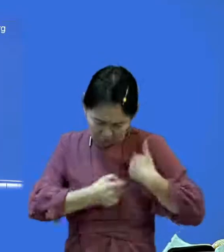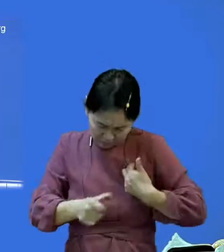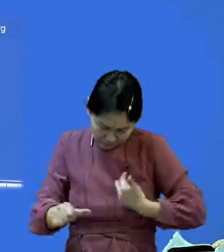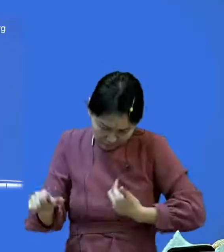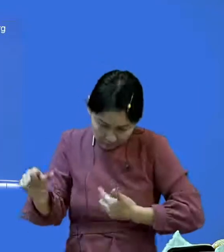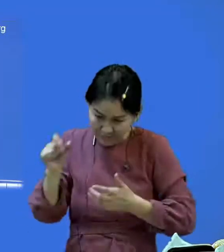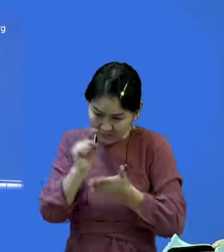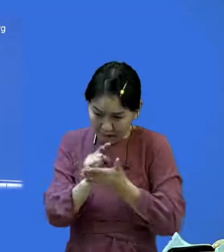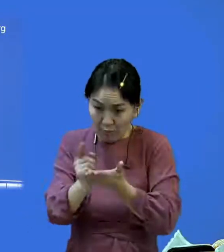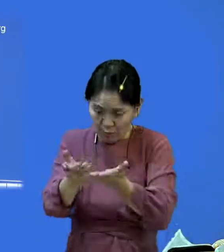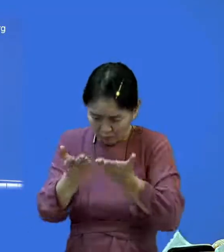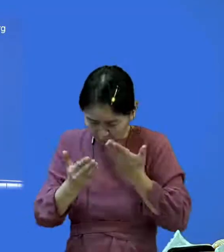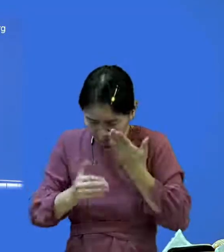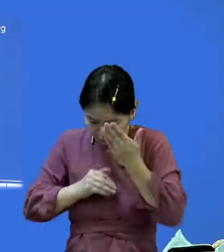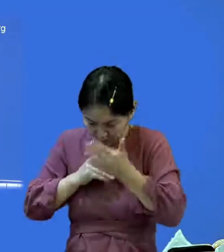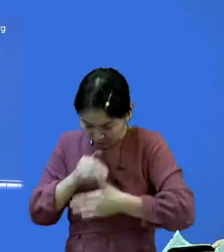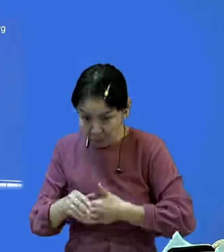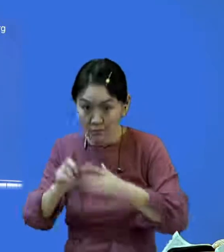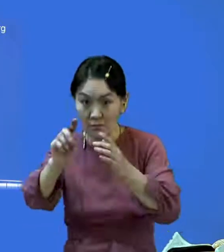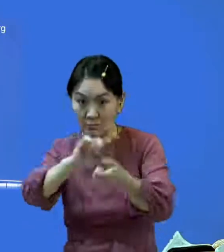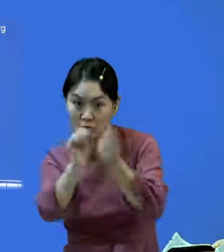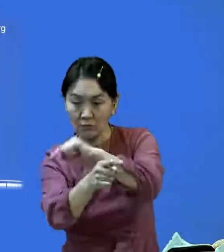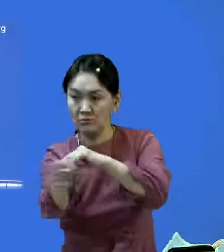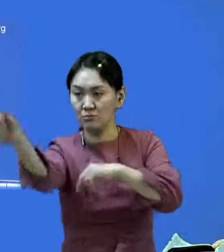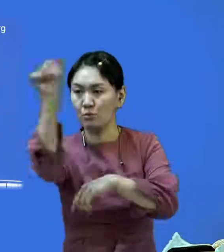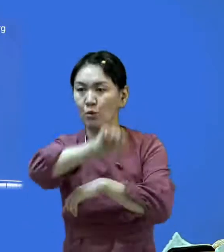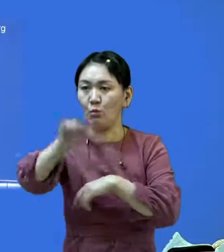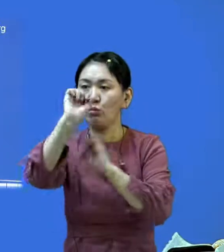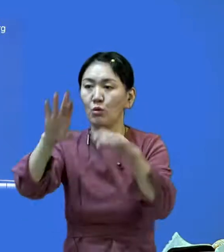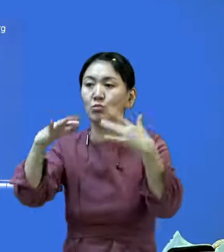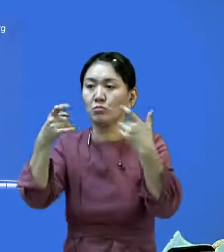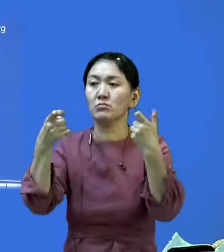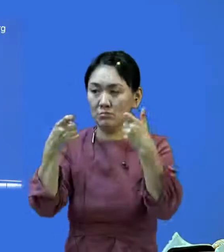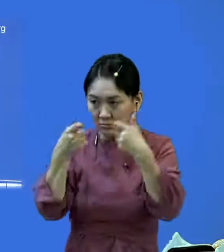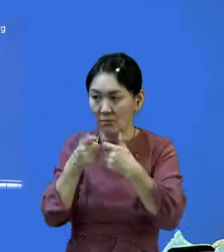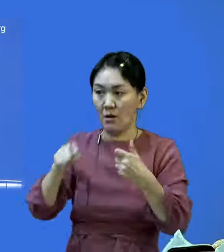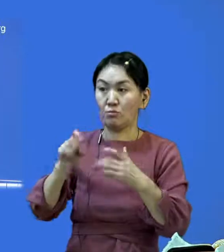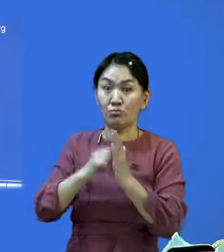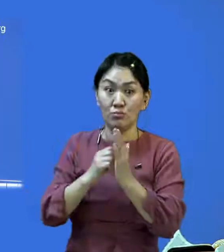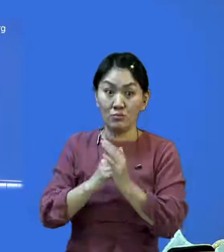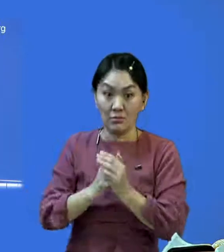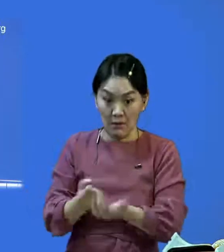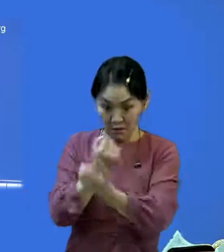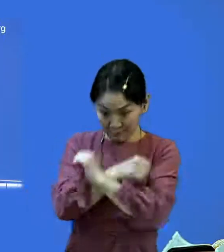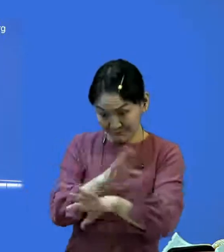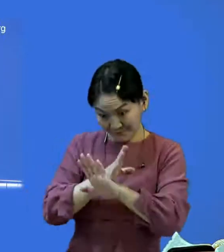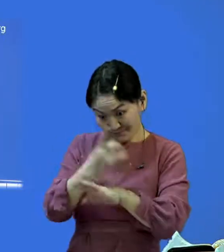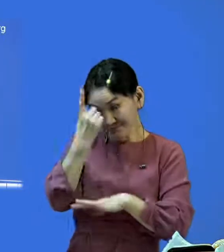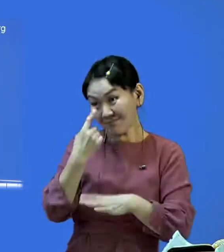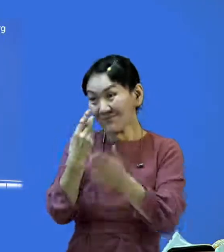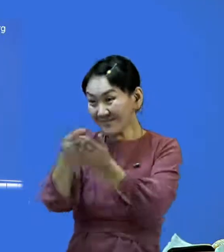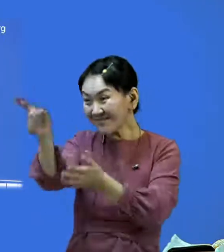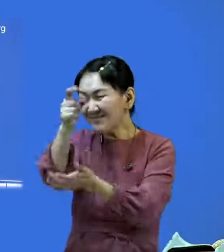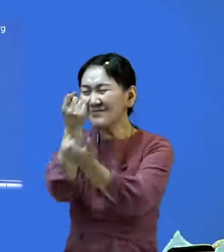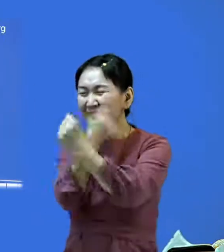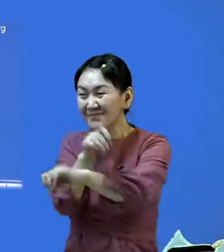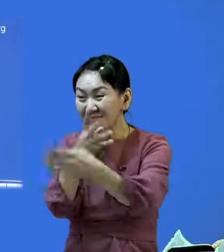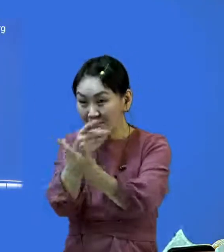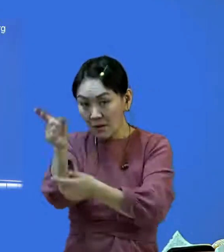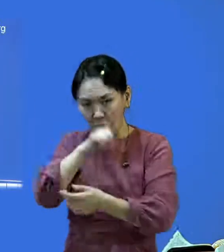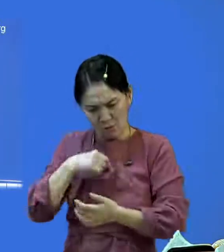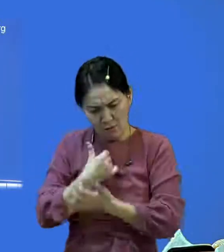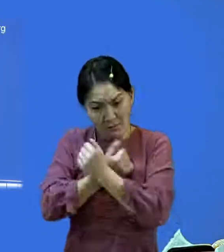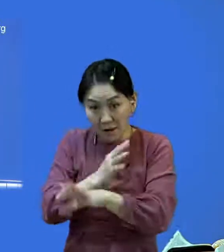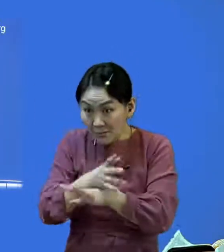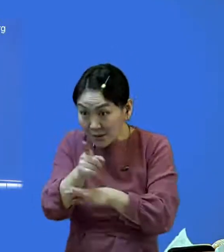Тэгэхээр аврагдсан хүний байр суурь бол Тэнгэр элчээс хамаагүй илүү дээр цог жавхланд байх байр суурь юм.